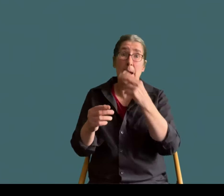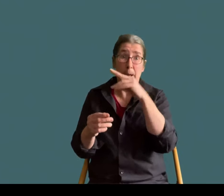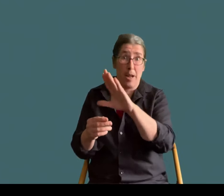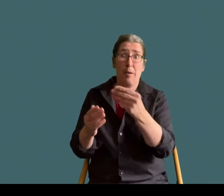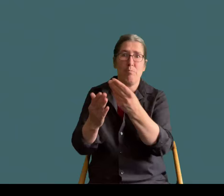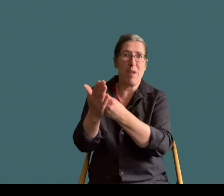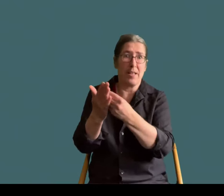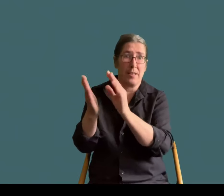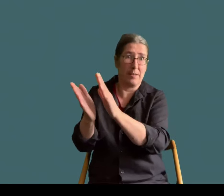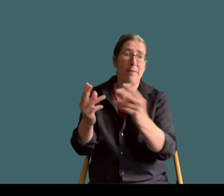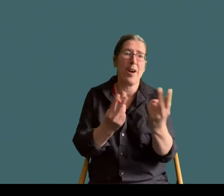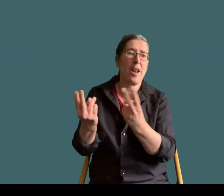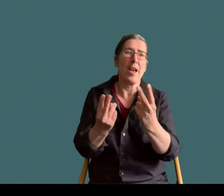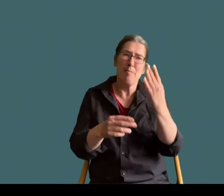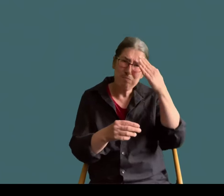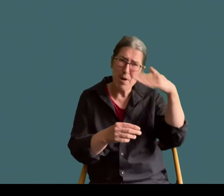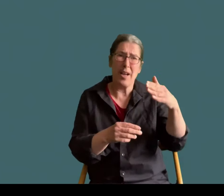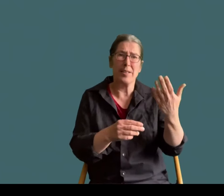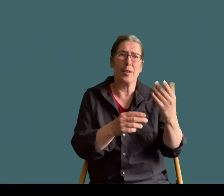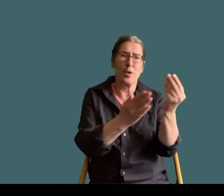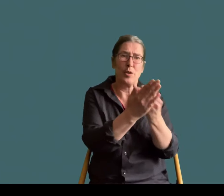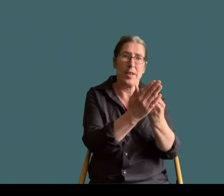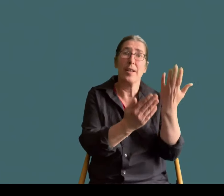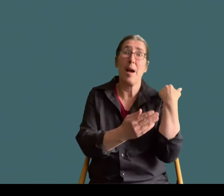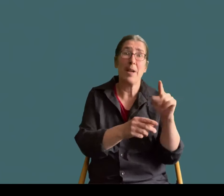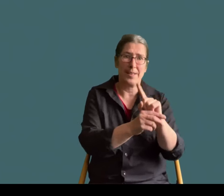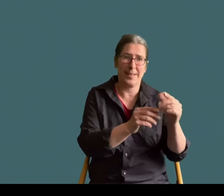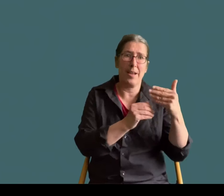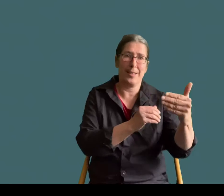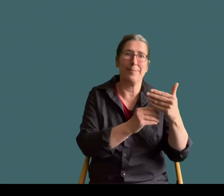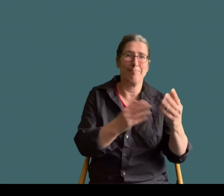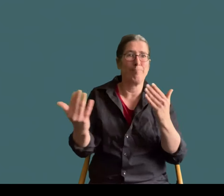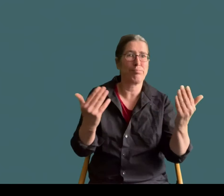zu bekannten Künstlern aus der damaligen Zeit.